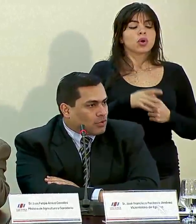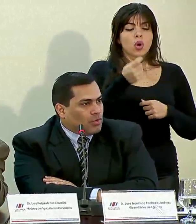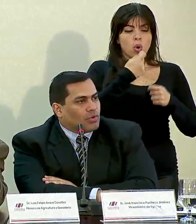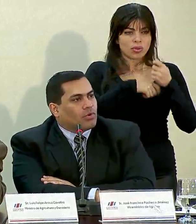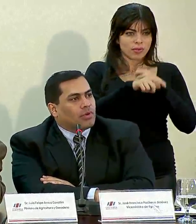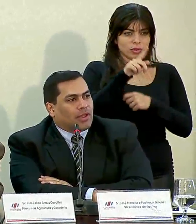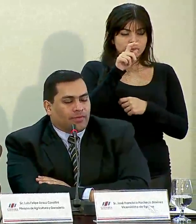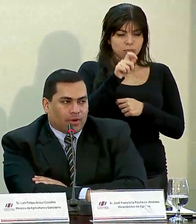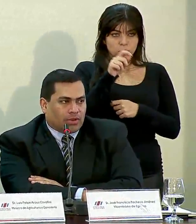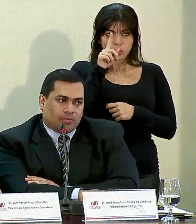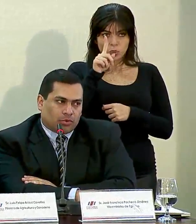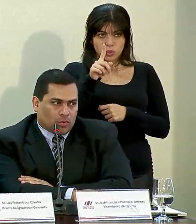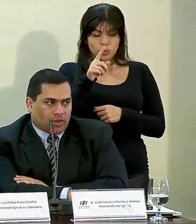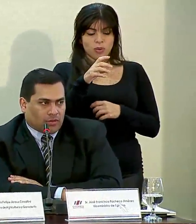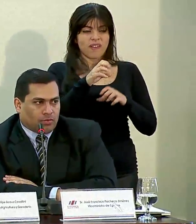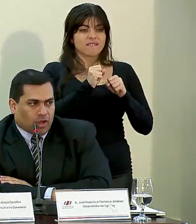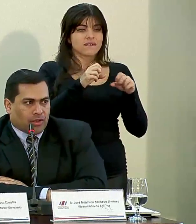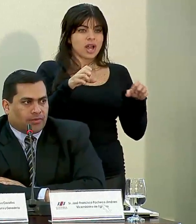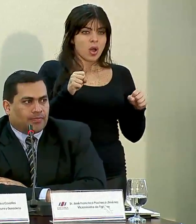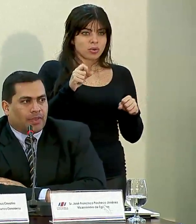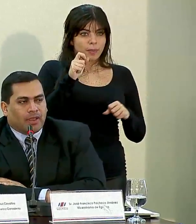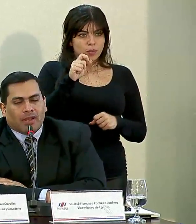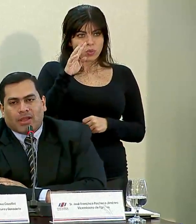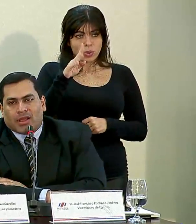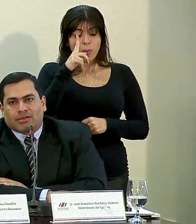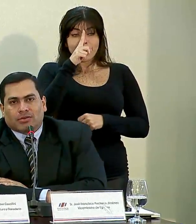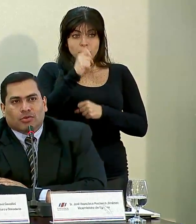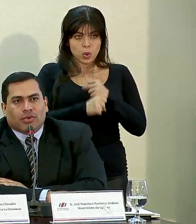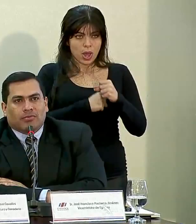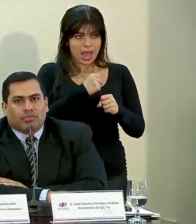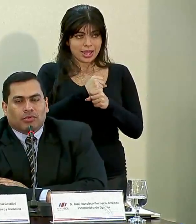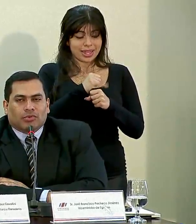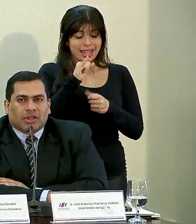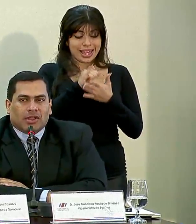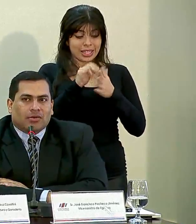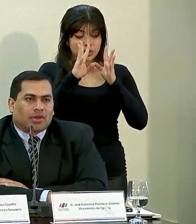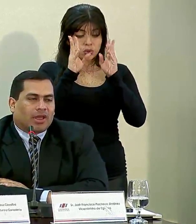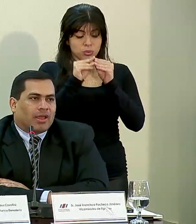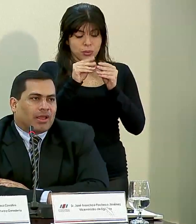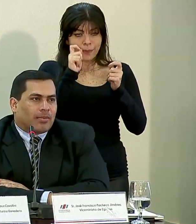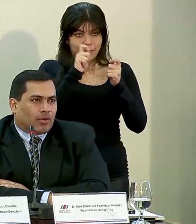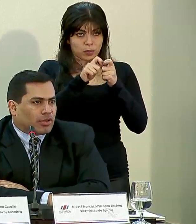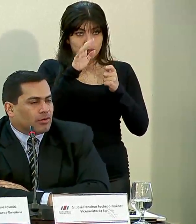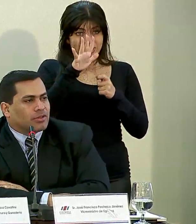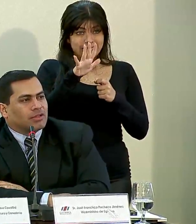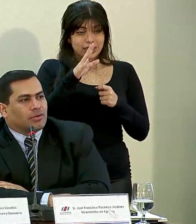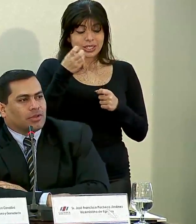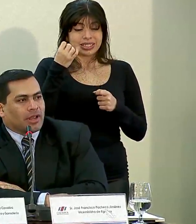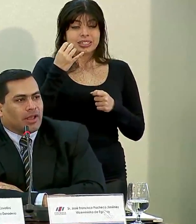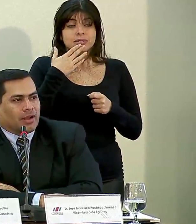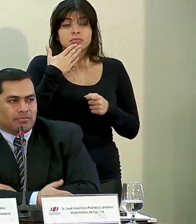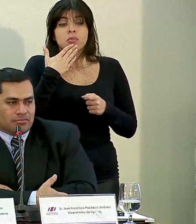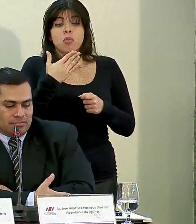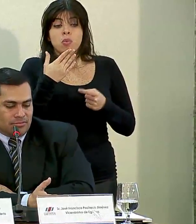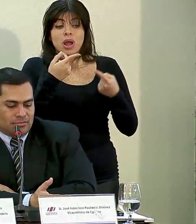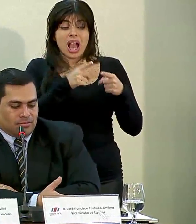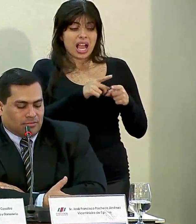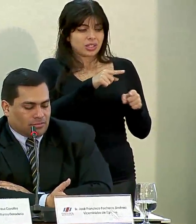contrabando es 0.1 y fraude 0.4 por año. Eso suma 1.5, que en el mejor de los casos nos